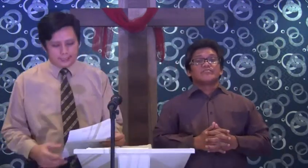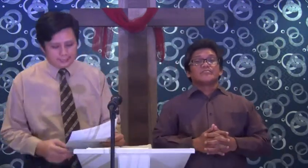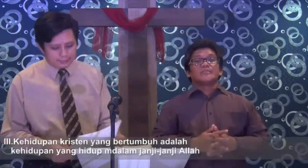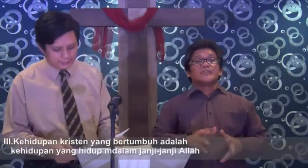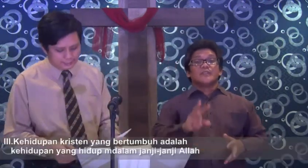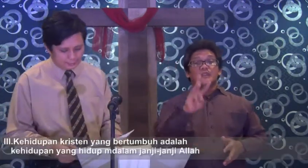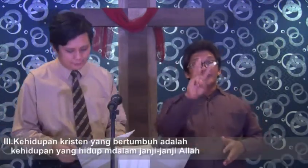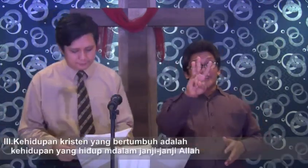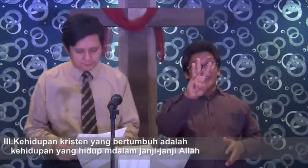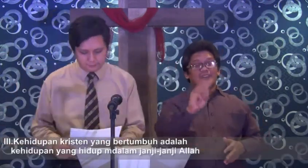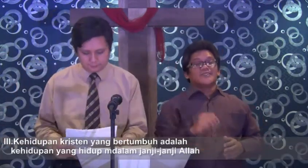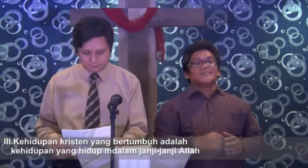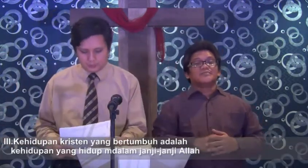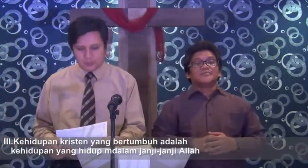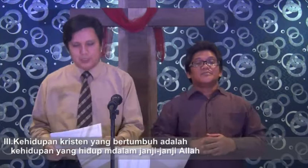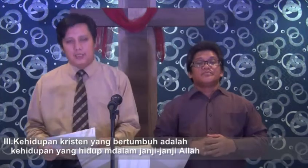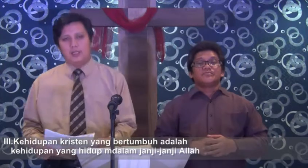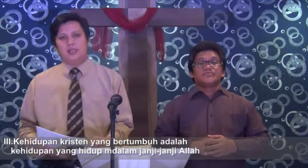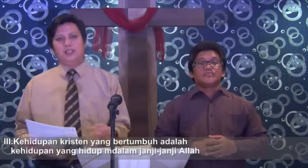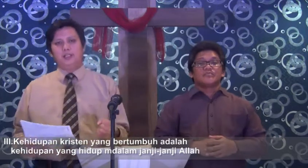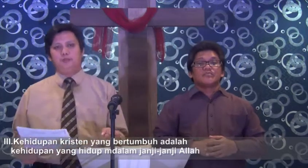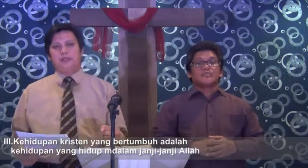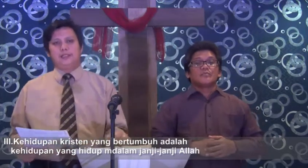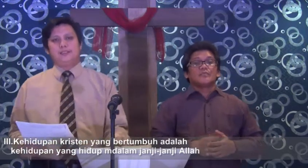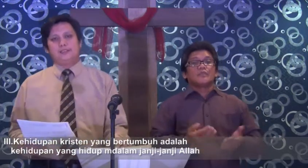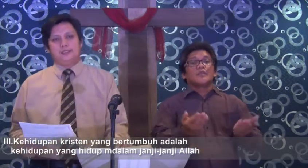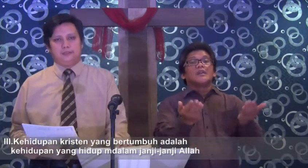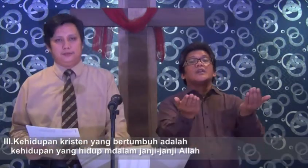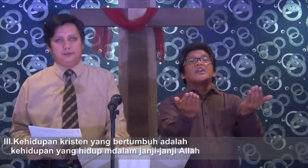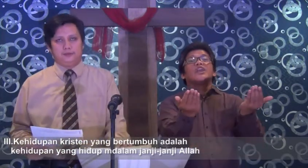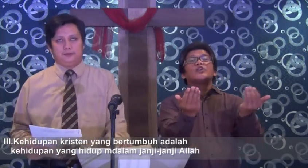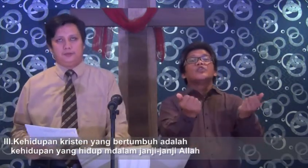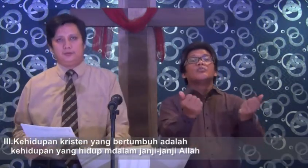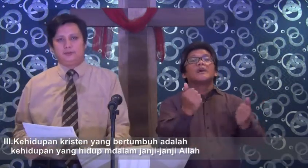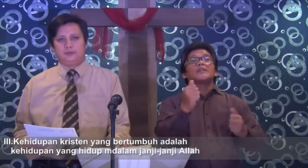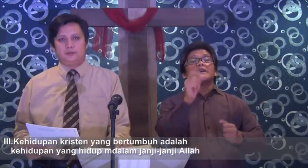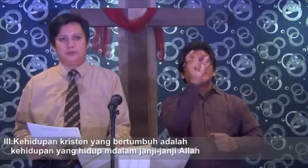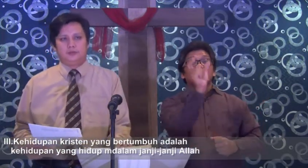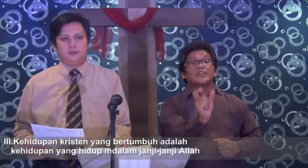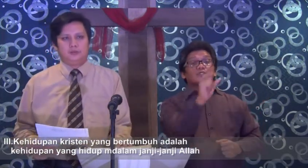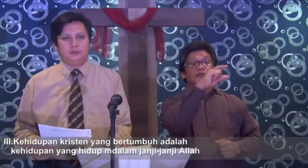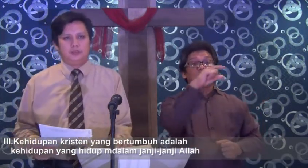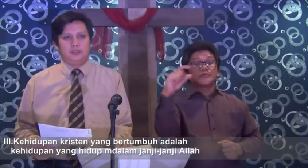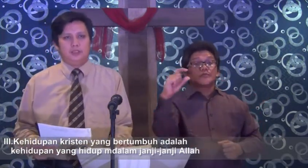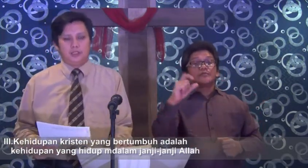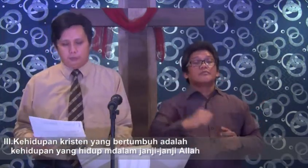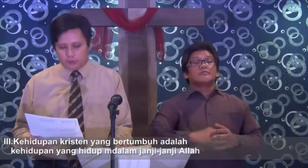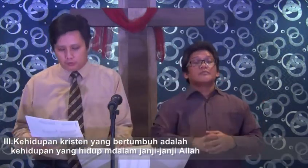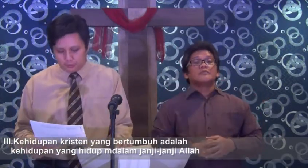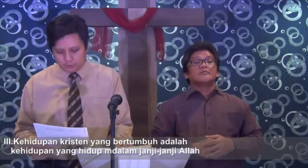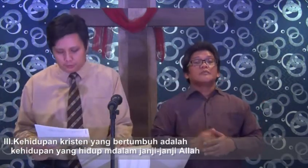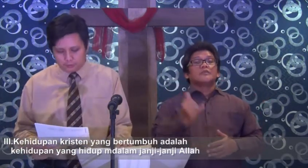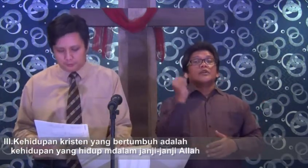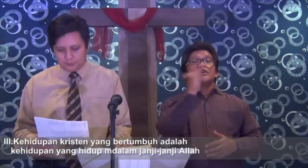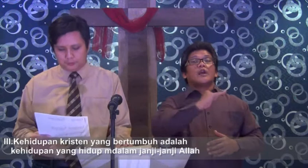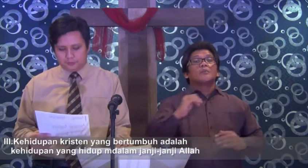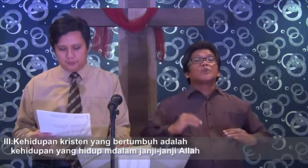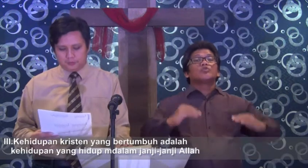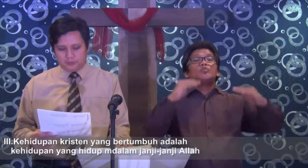Yang ketiga, yang terakhir, kehidupan Kristen yang